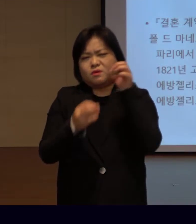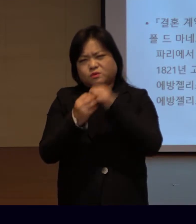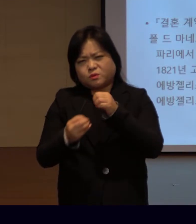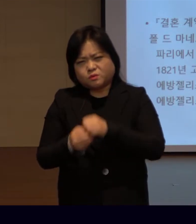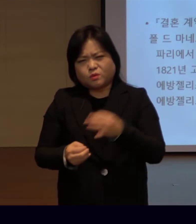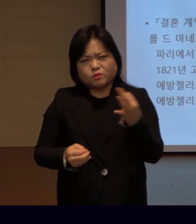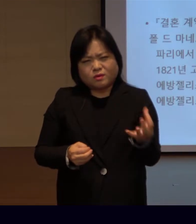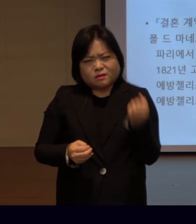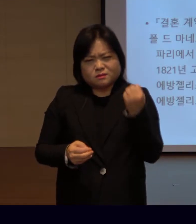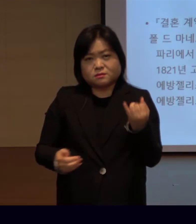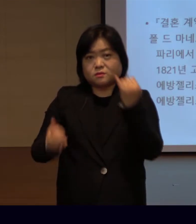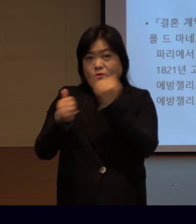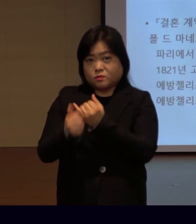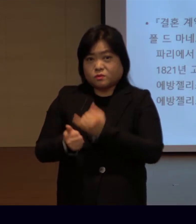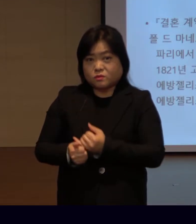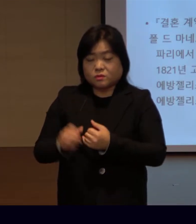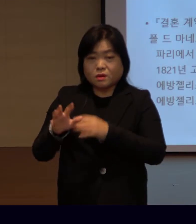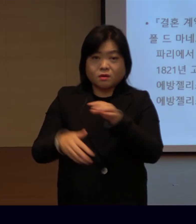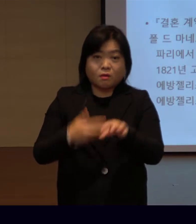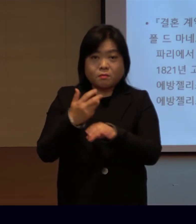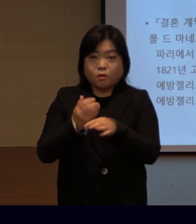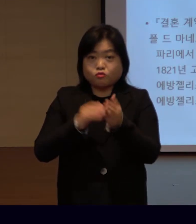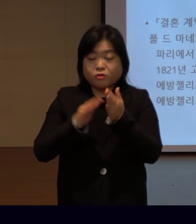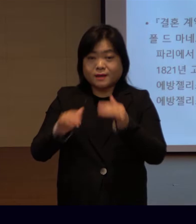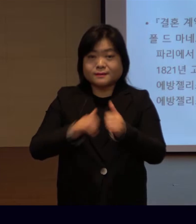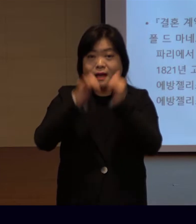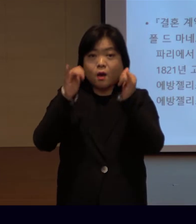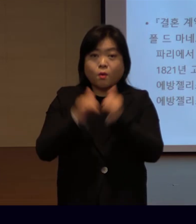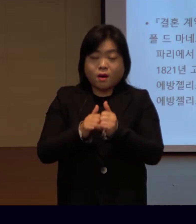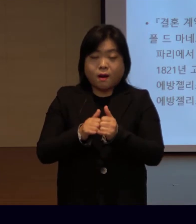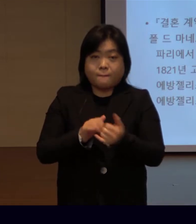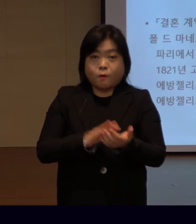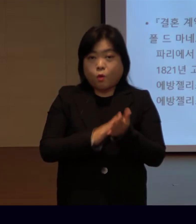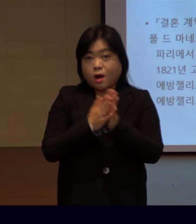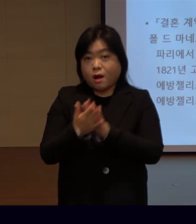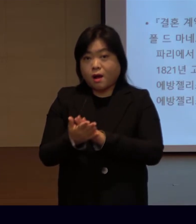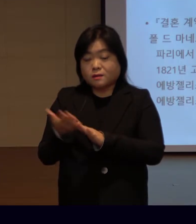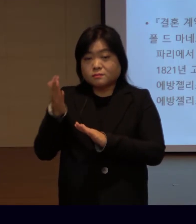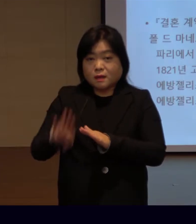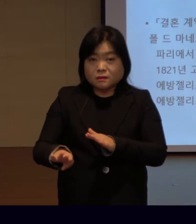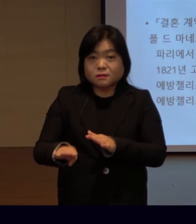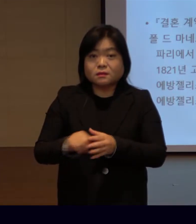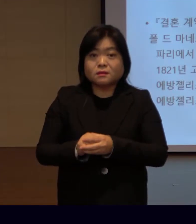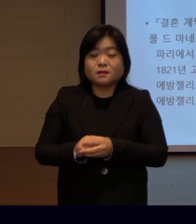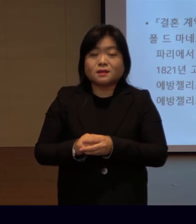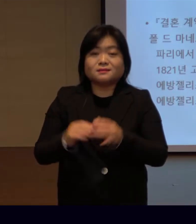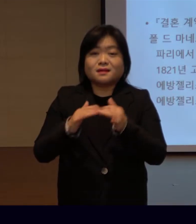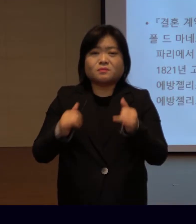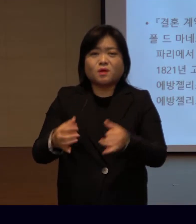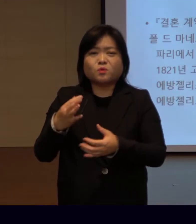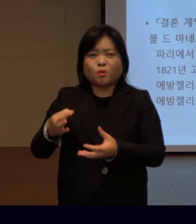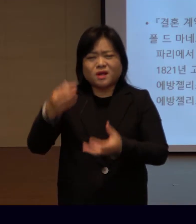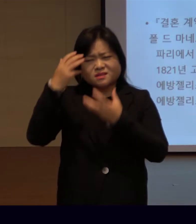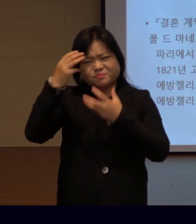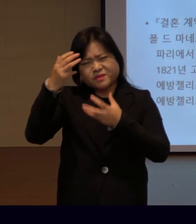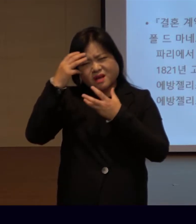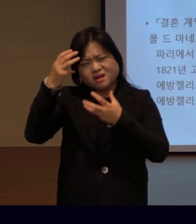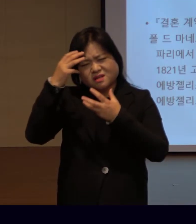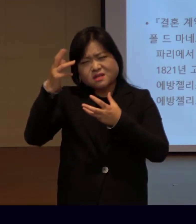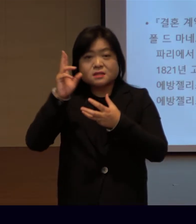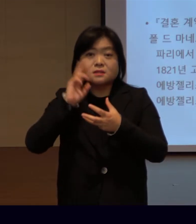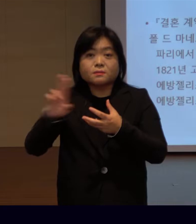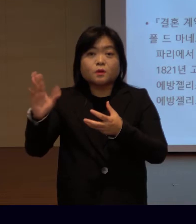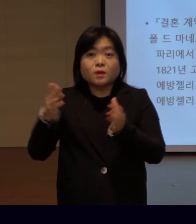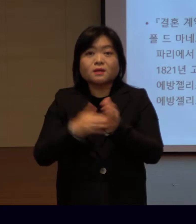전통이었지만 특히 혁명이 지나고 사회가 막 하면서 사람들이 돈에 대한 집착이 더 커지면서